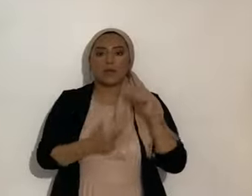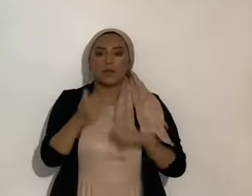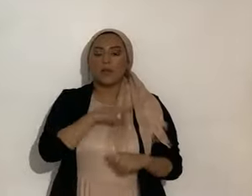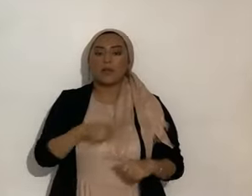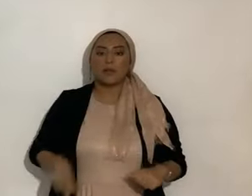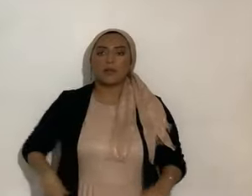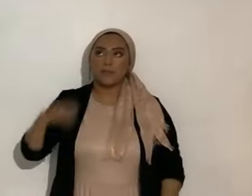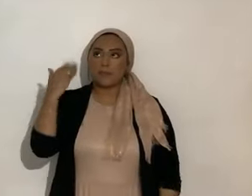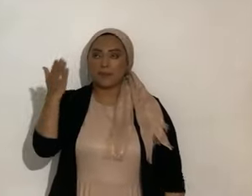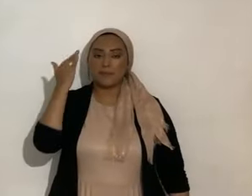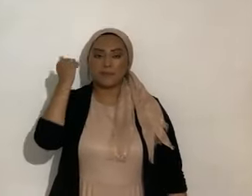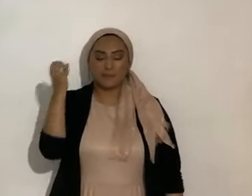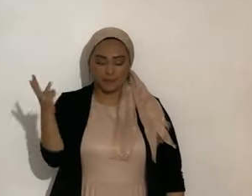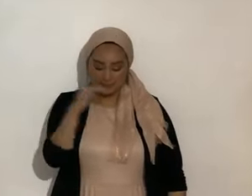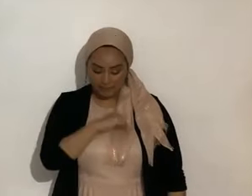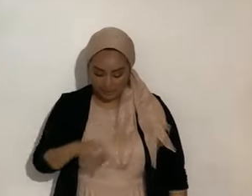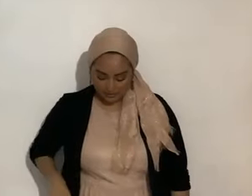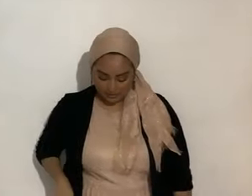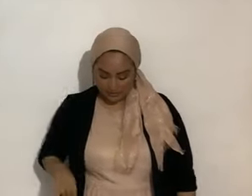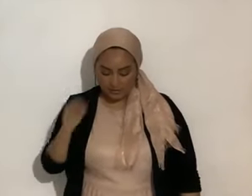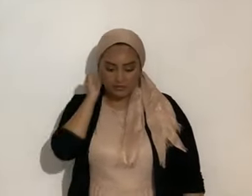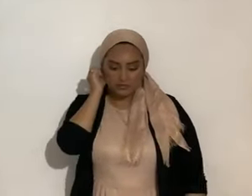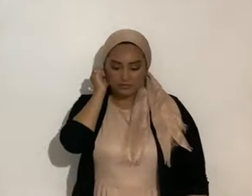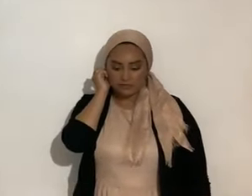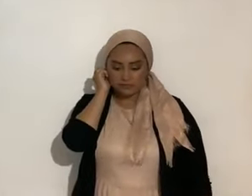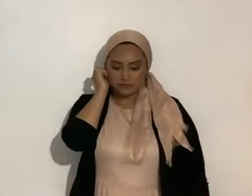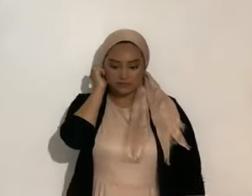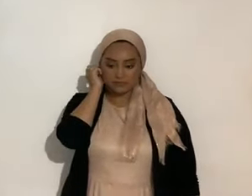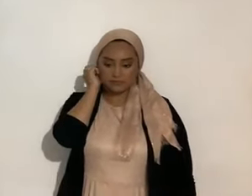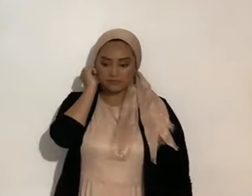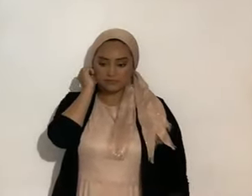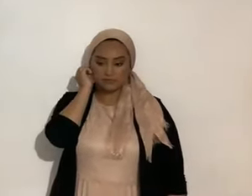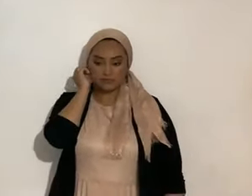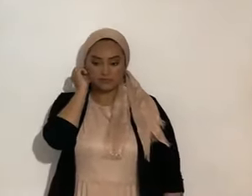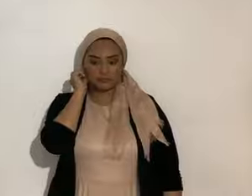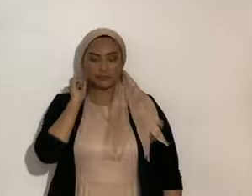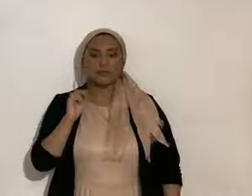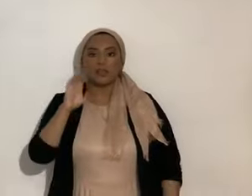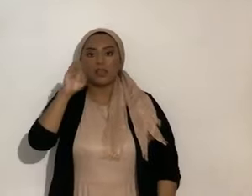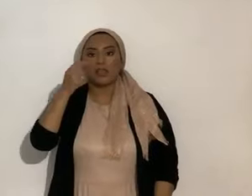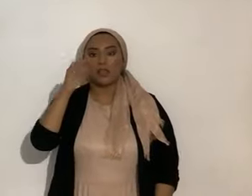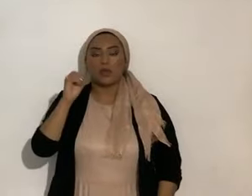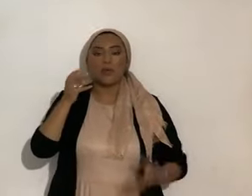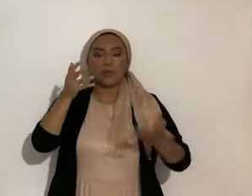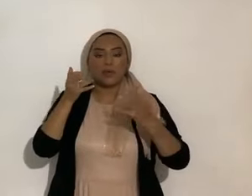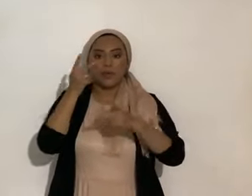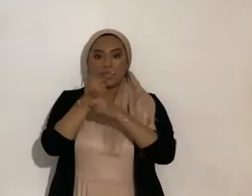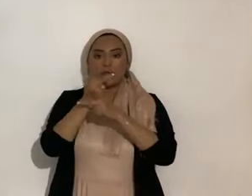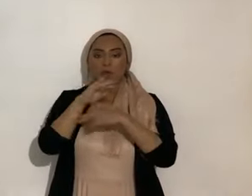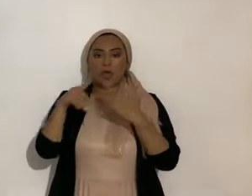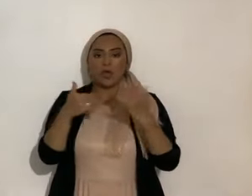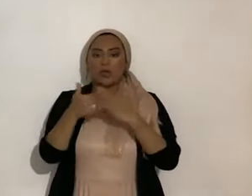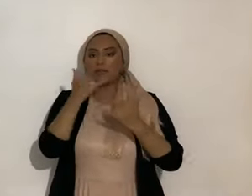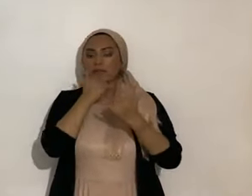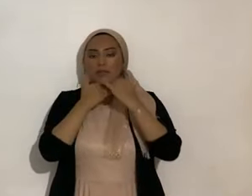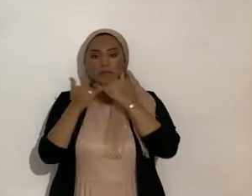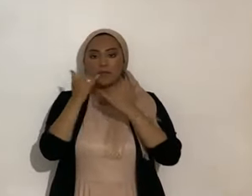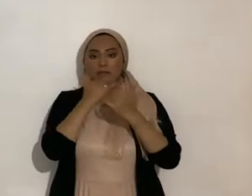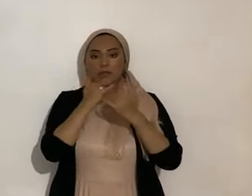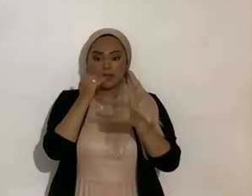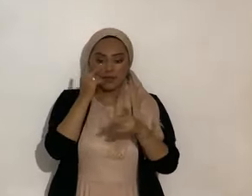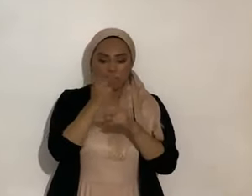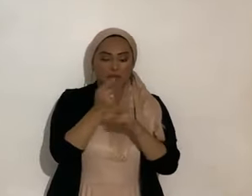Señor Yahshua Mashiach. Ahora, el ego quiere conservar todos los errores en